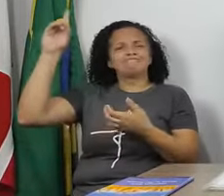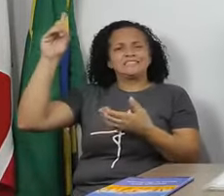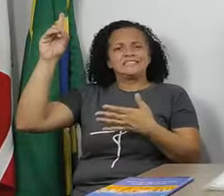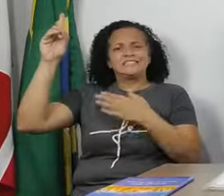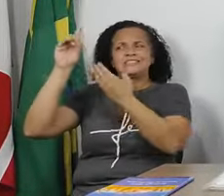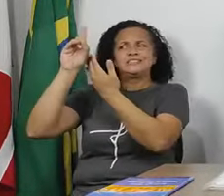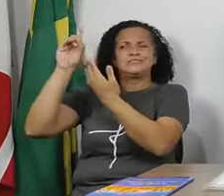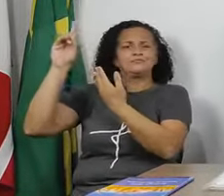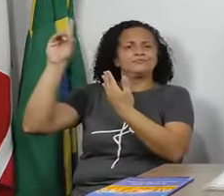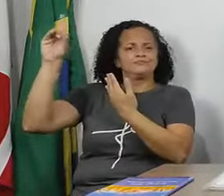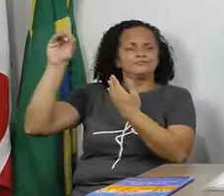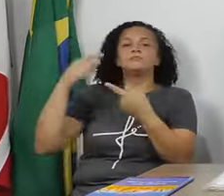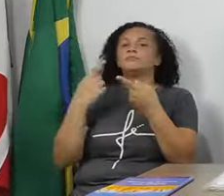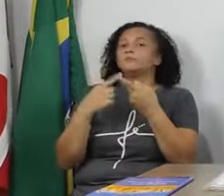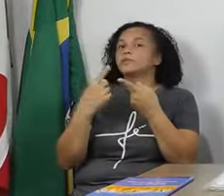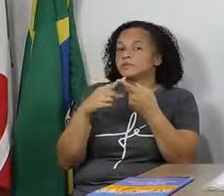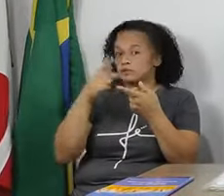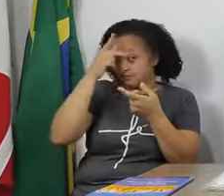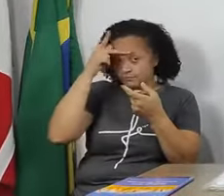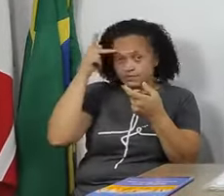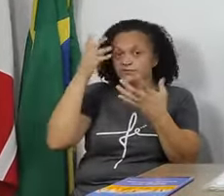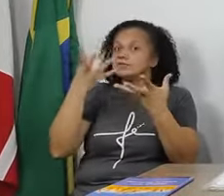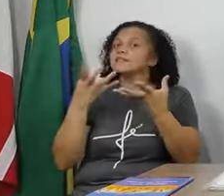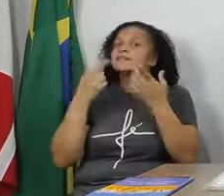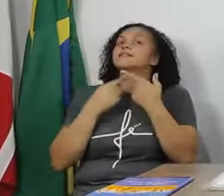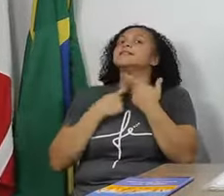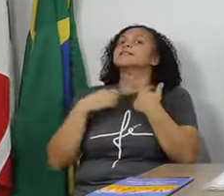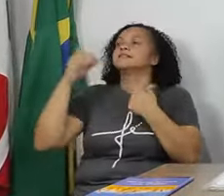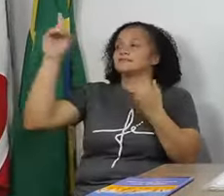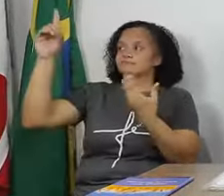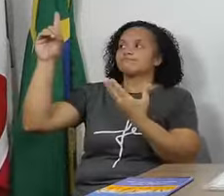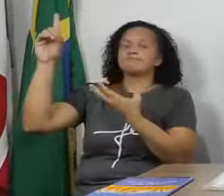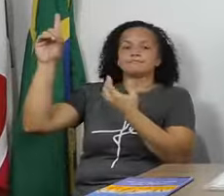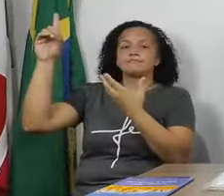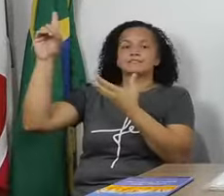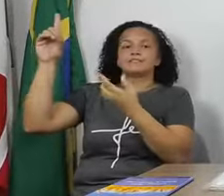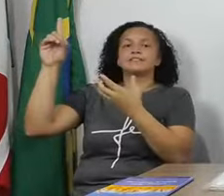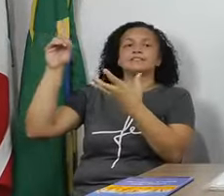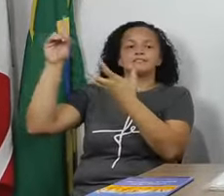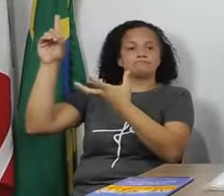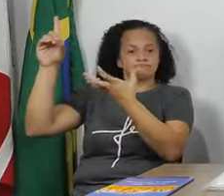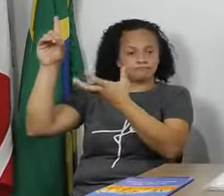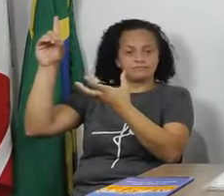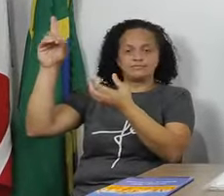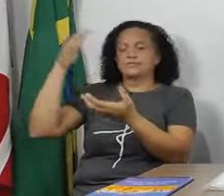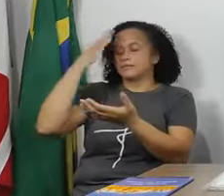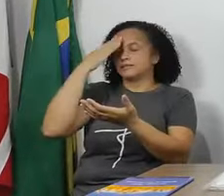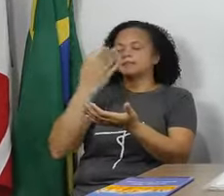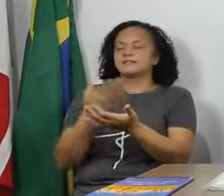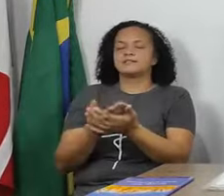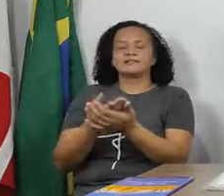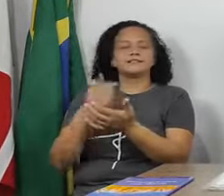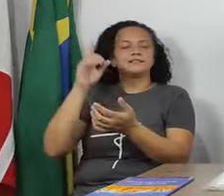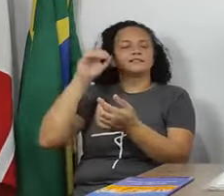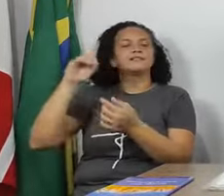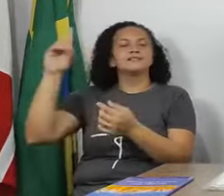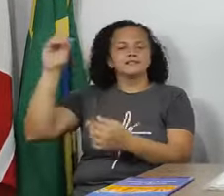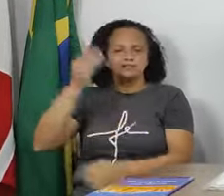que se aproxima de Deus creia que Ele existe e que se torna recompensador dos que o